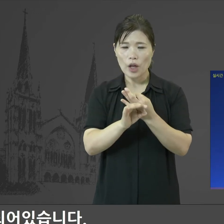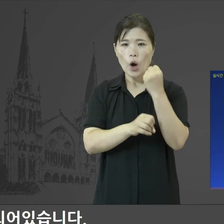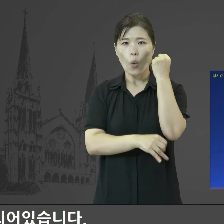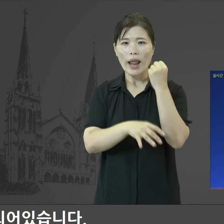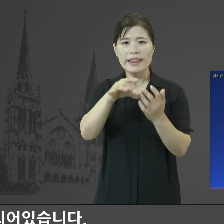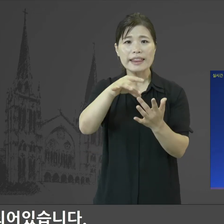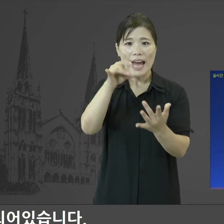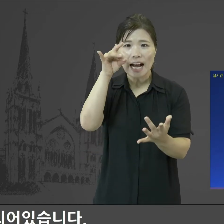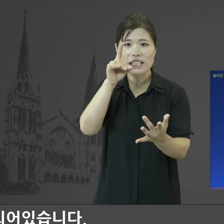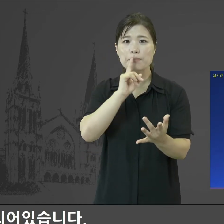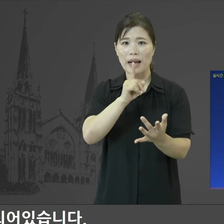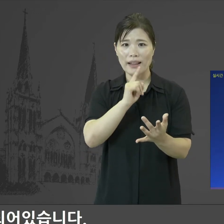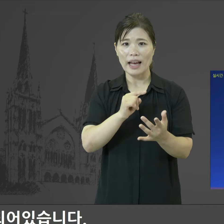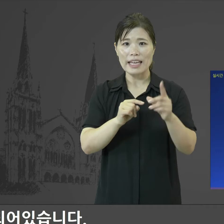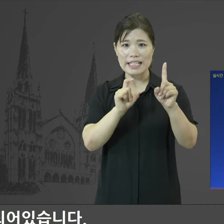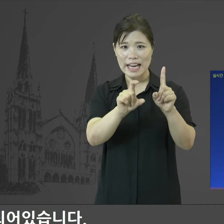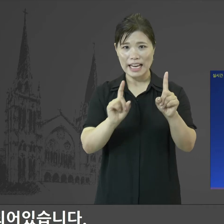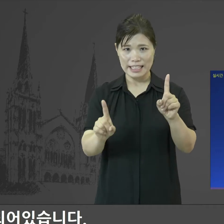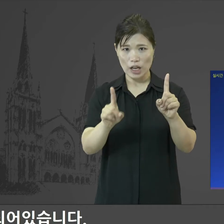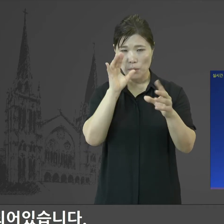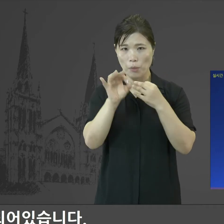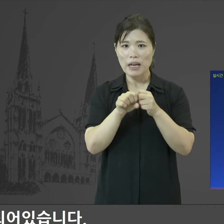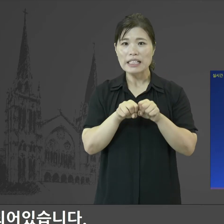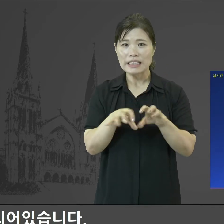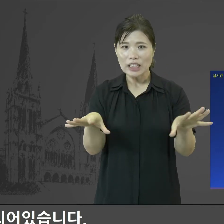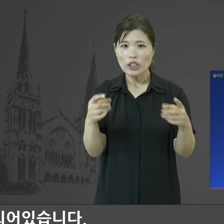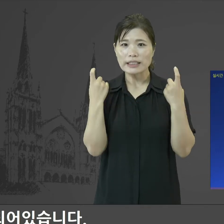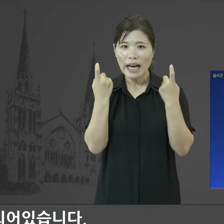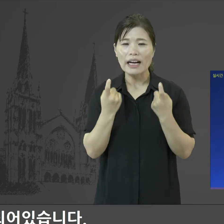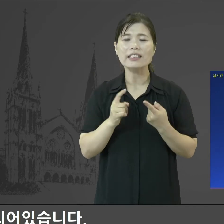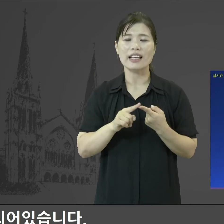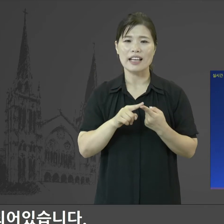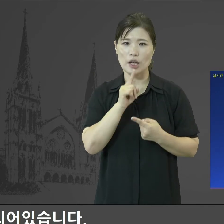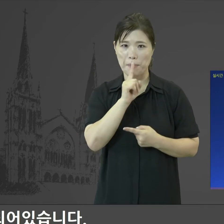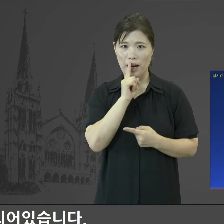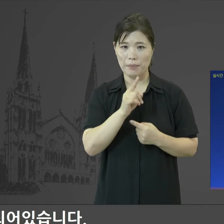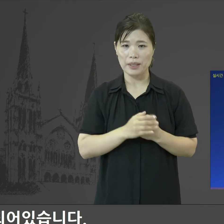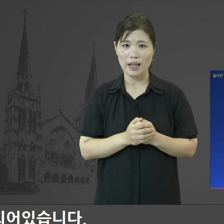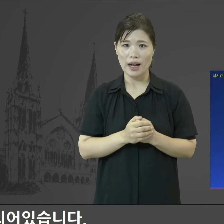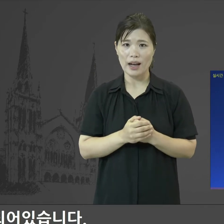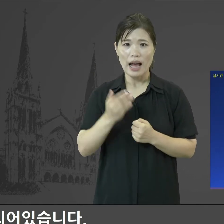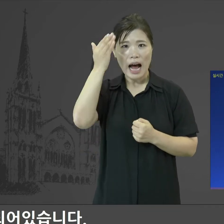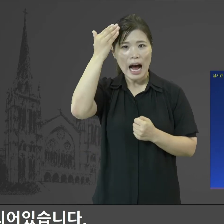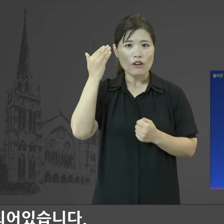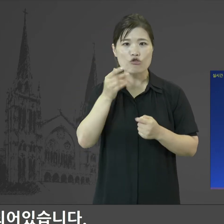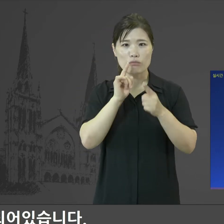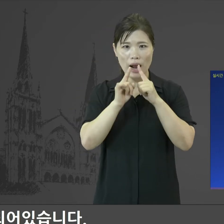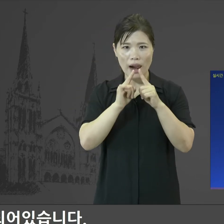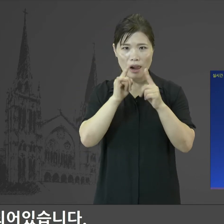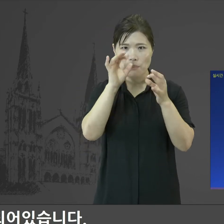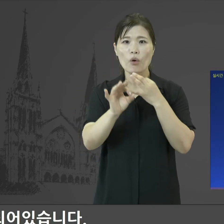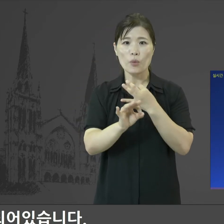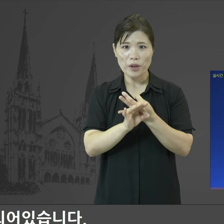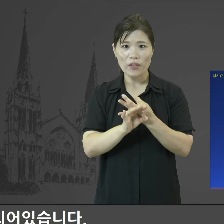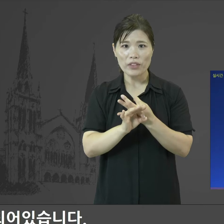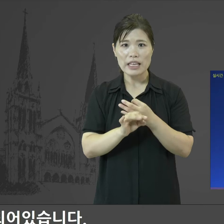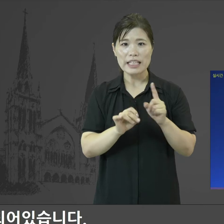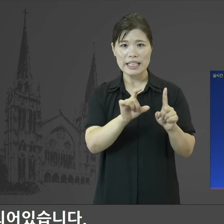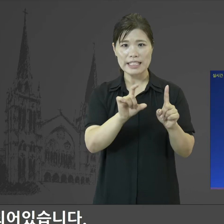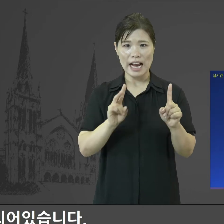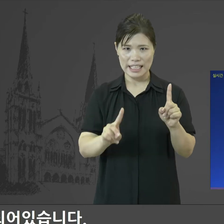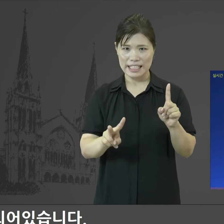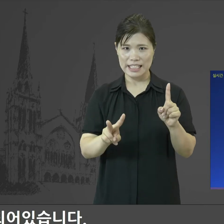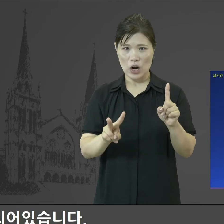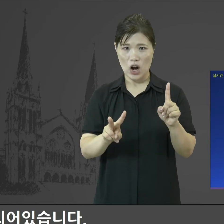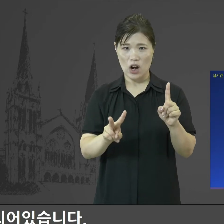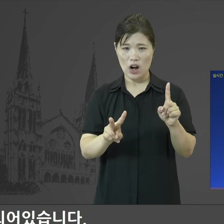이 1절 말씀에 흩어진 나그네를 설명하는 말입니다. 하지만 한글 번역상의 편의를 위해서 2절로 옮겨진 것을 볼